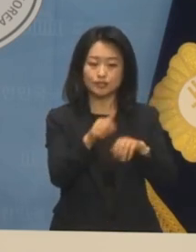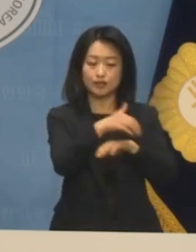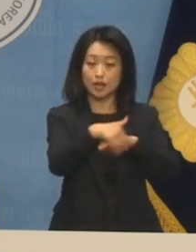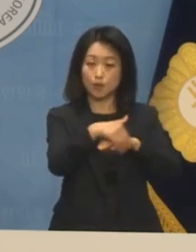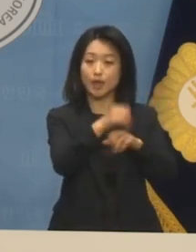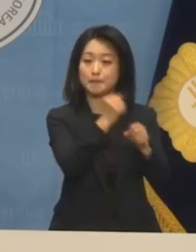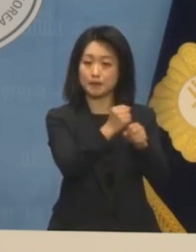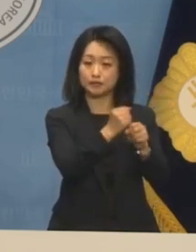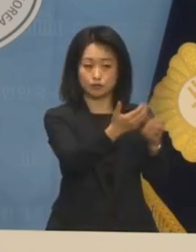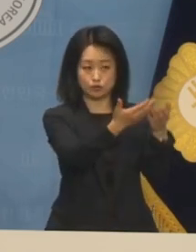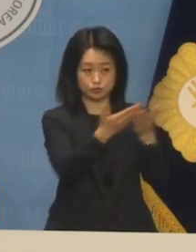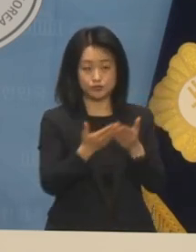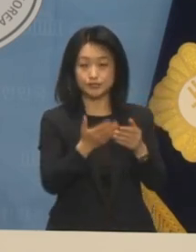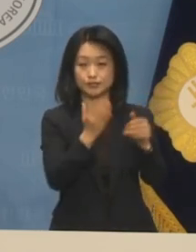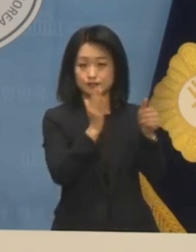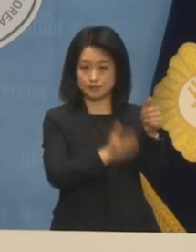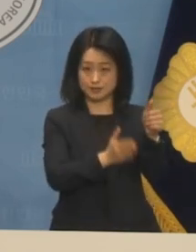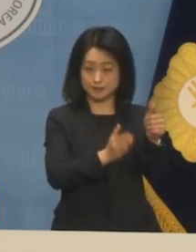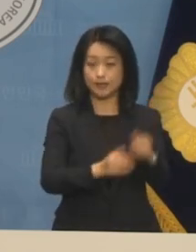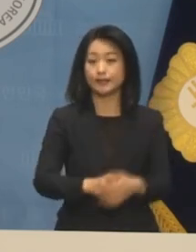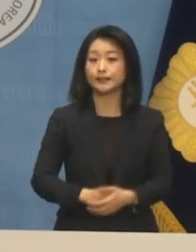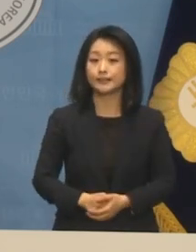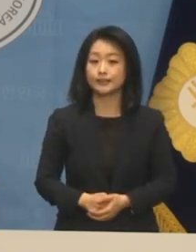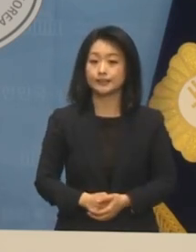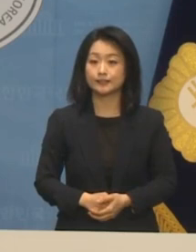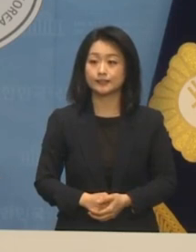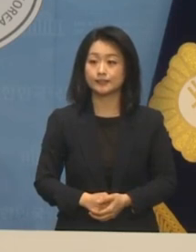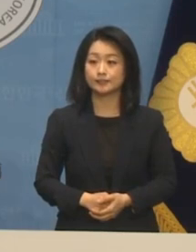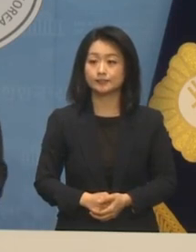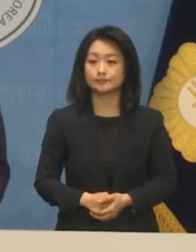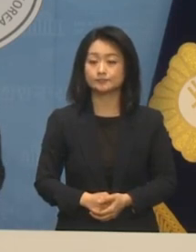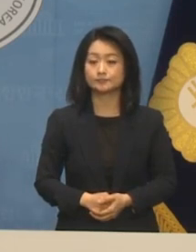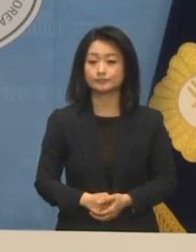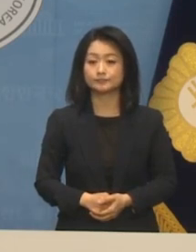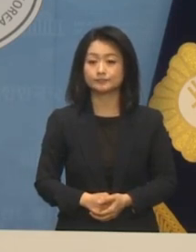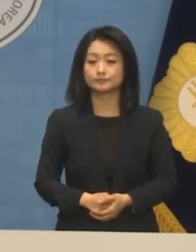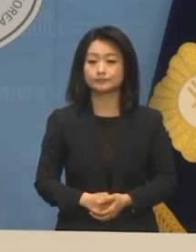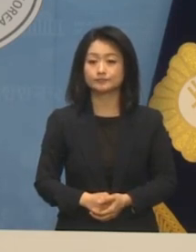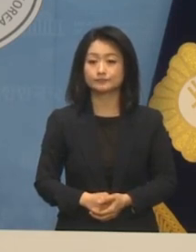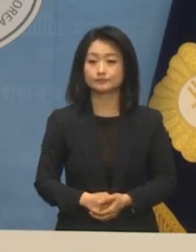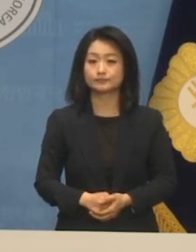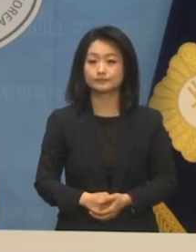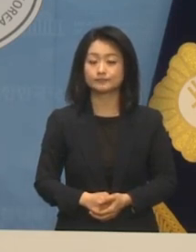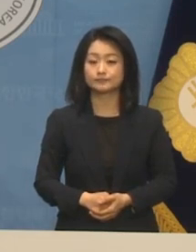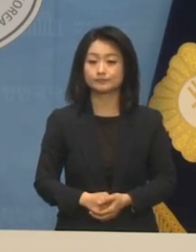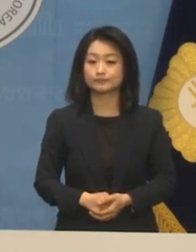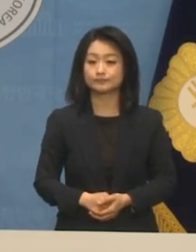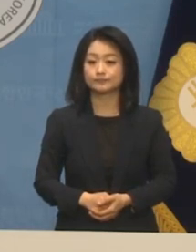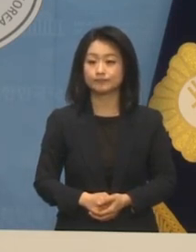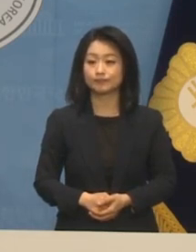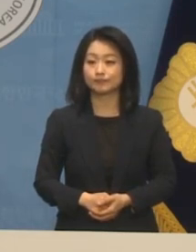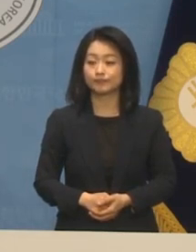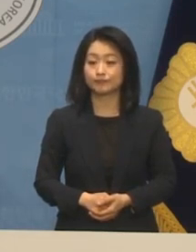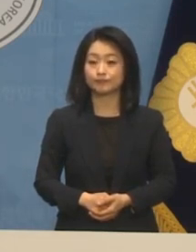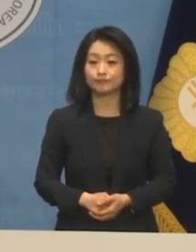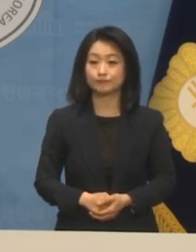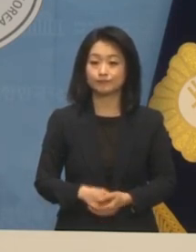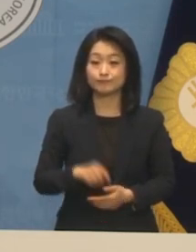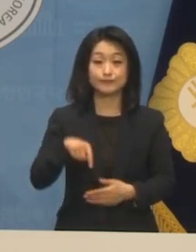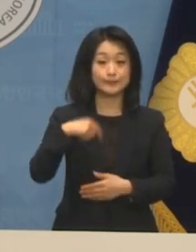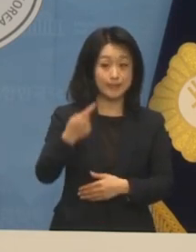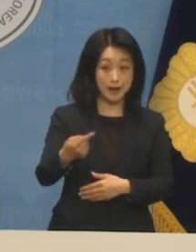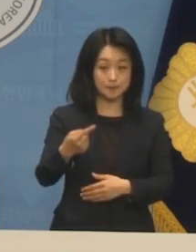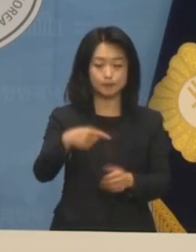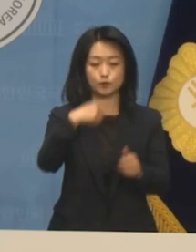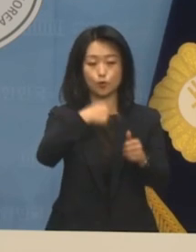마련에 적극 나서야 합니다. 이에 우리는 다음과